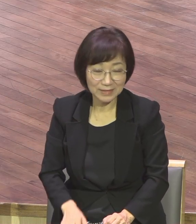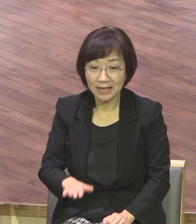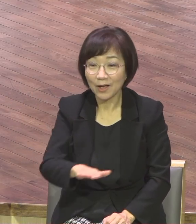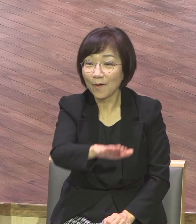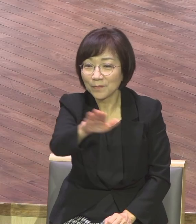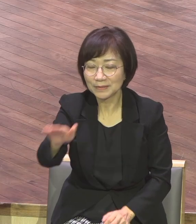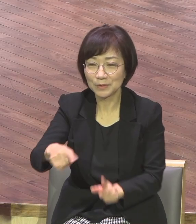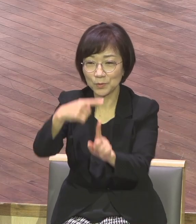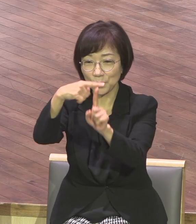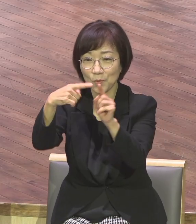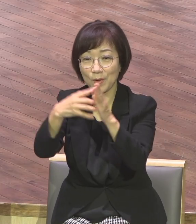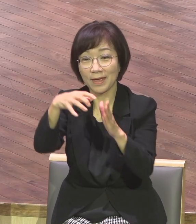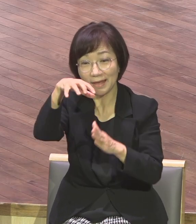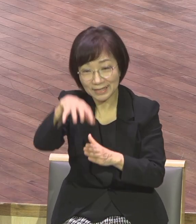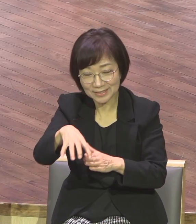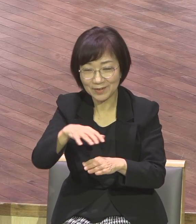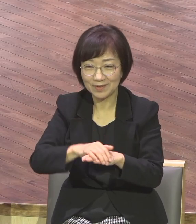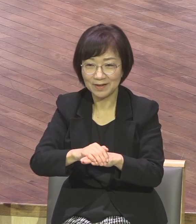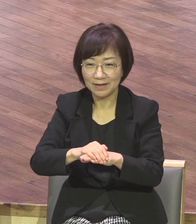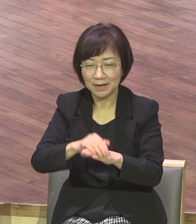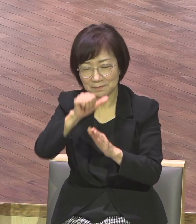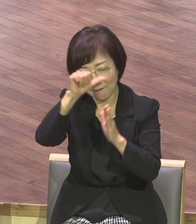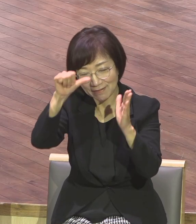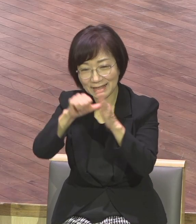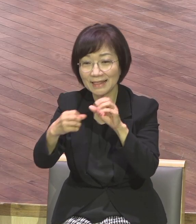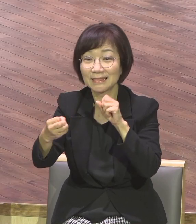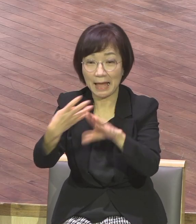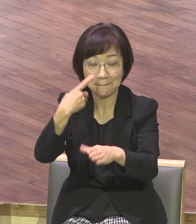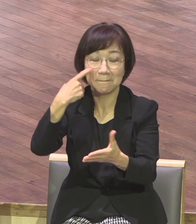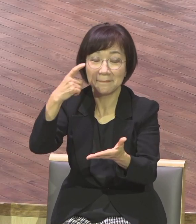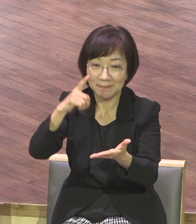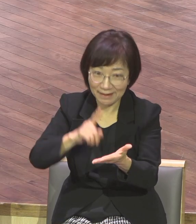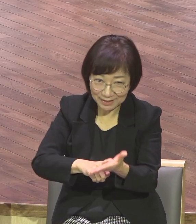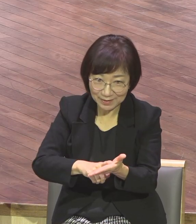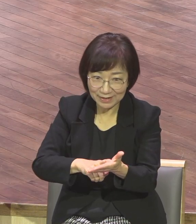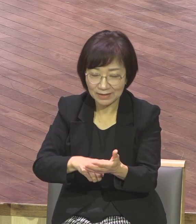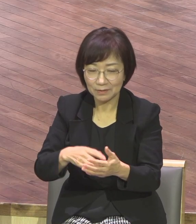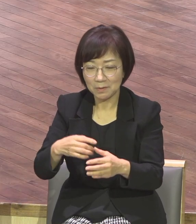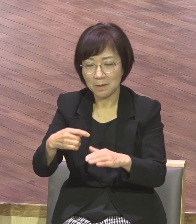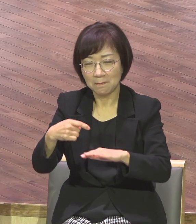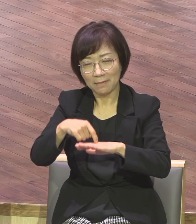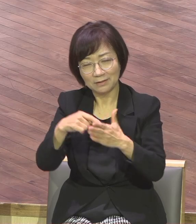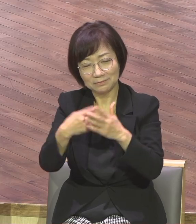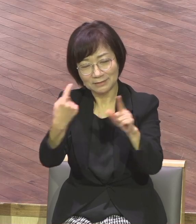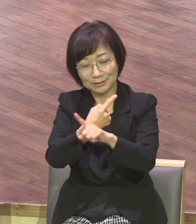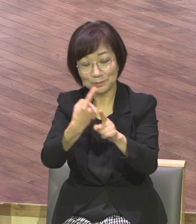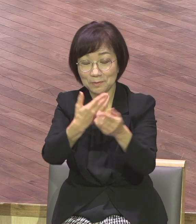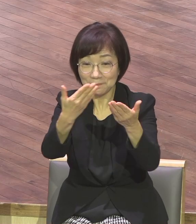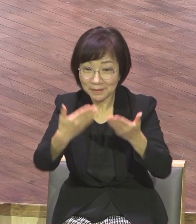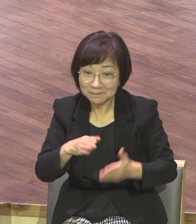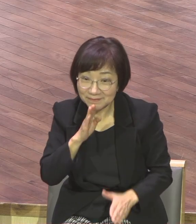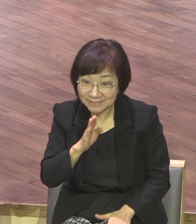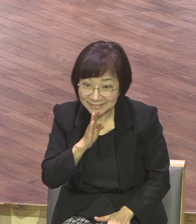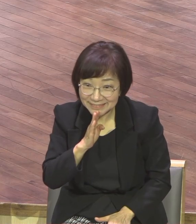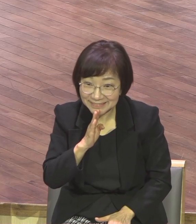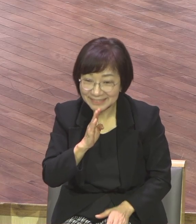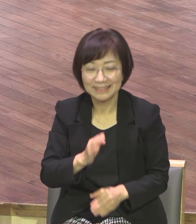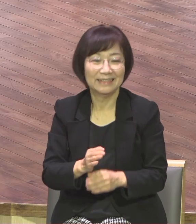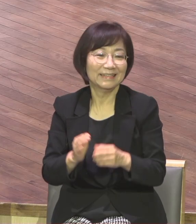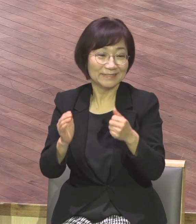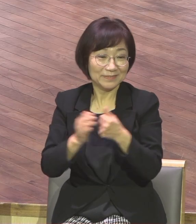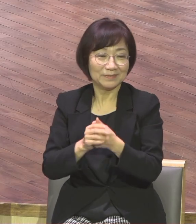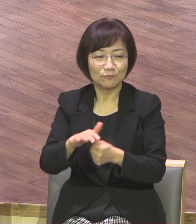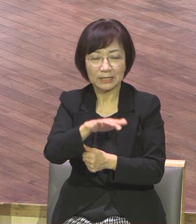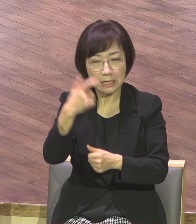답을 찾고 여기서 치유받고 신앙생활하는 이유가 바로 하나님의 뜻이 무엇인지 알고 영적 생활을